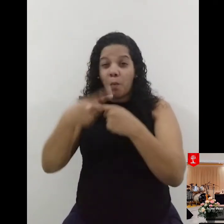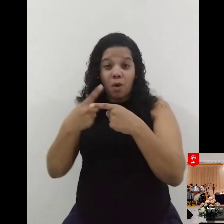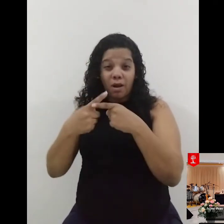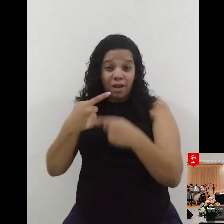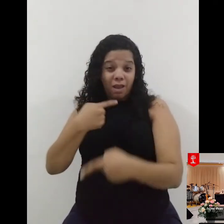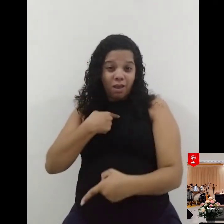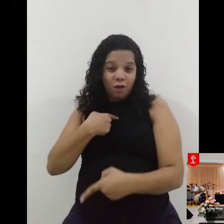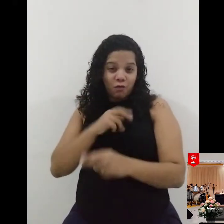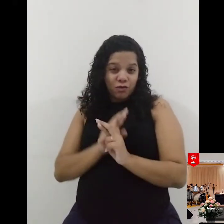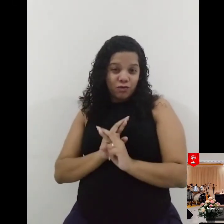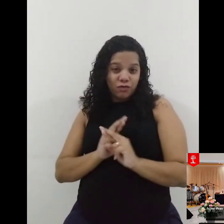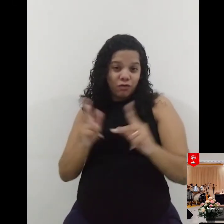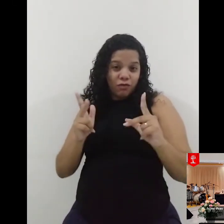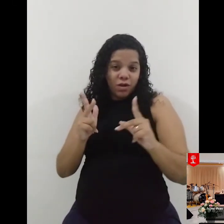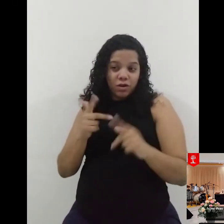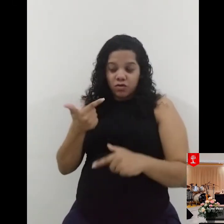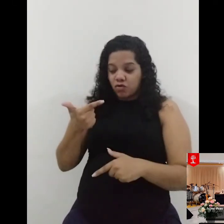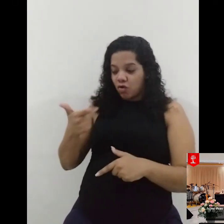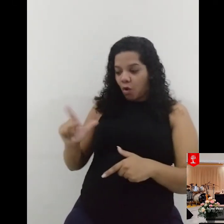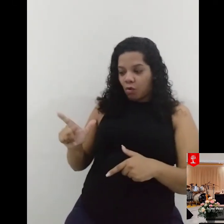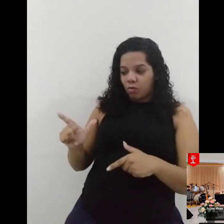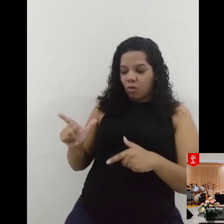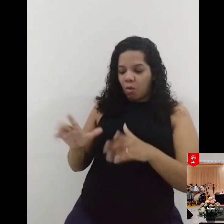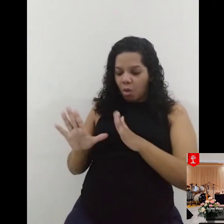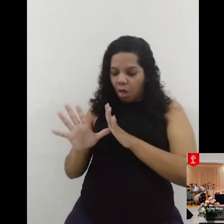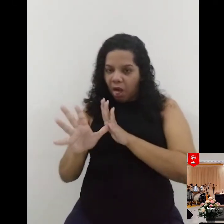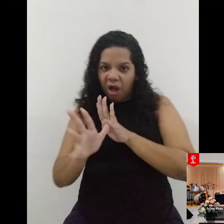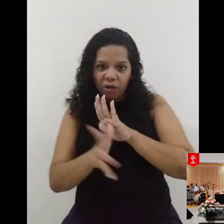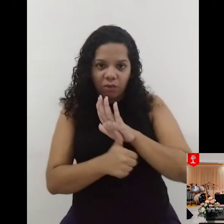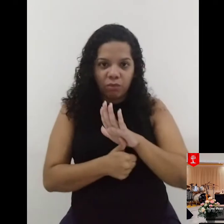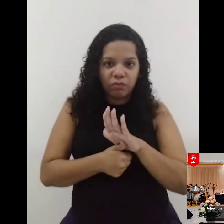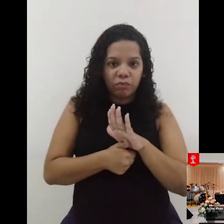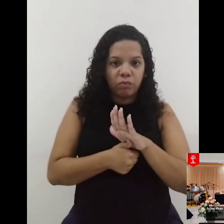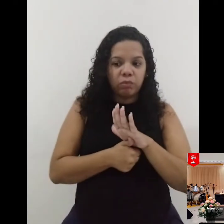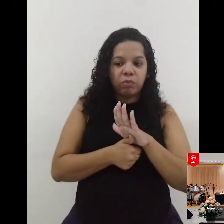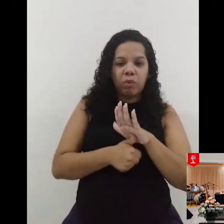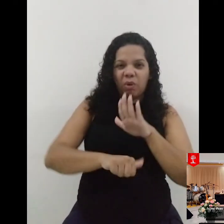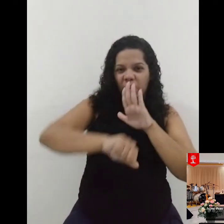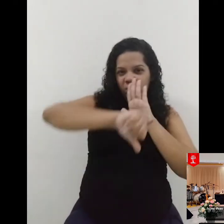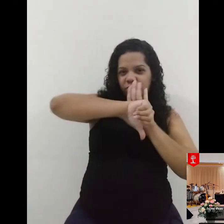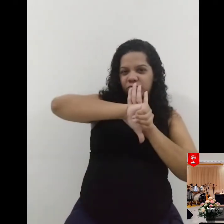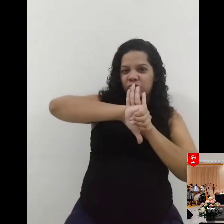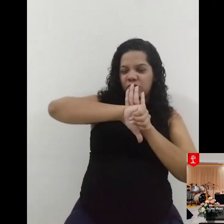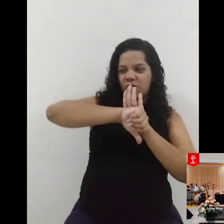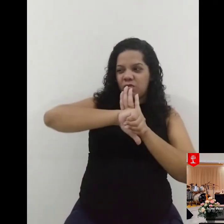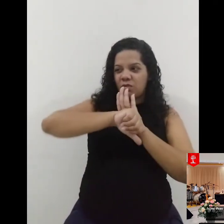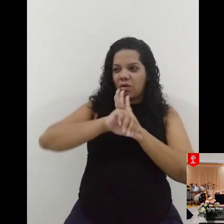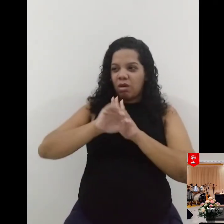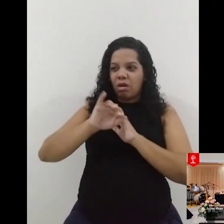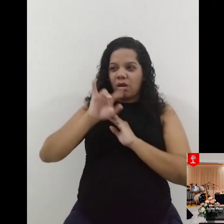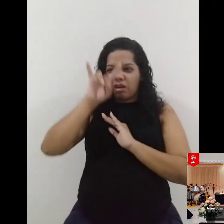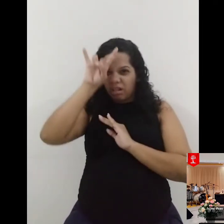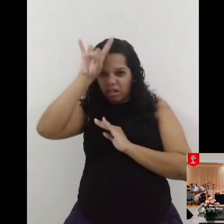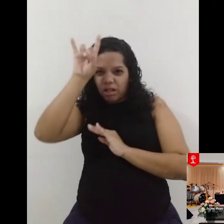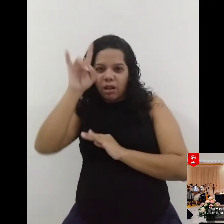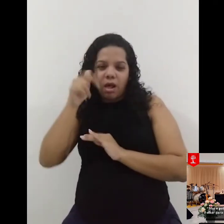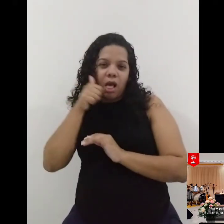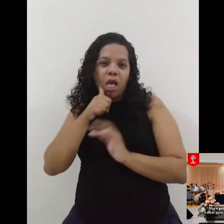Jejuo 2 vezes por semana e dou o dízimo de tudo quanto ganho.